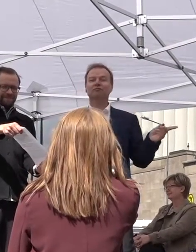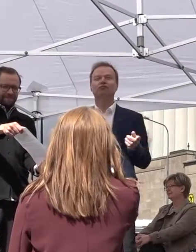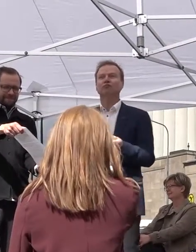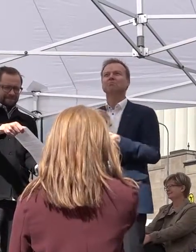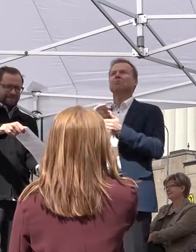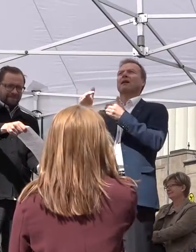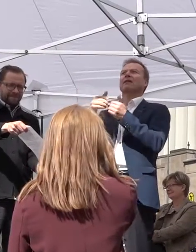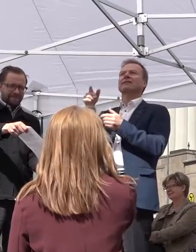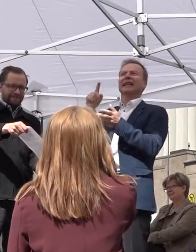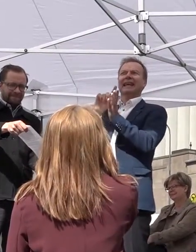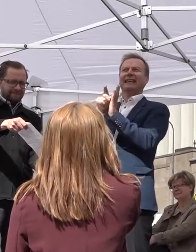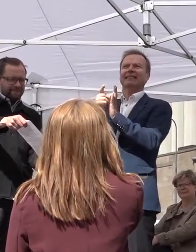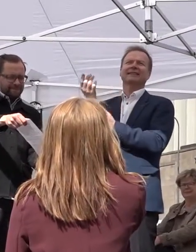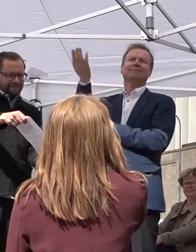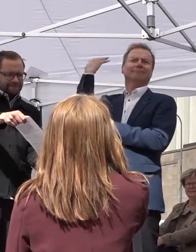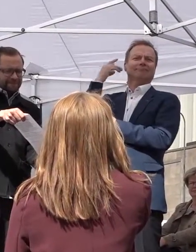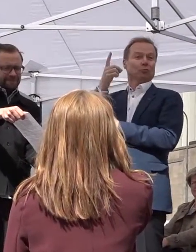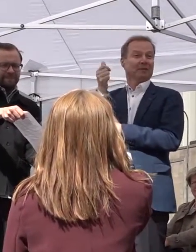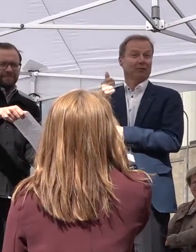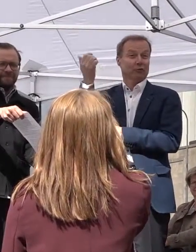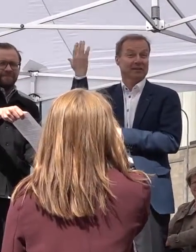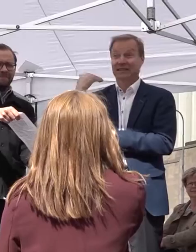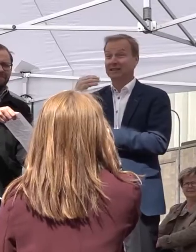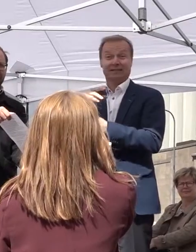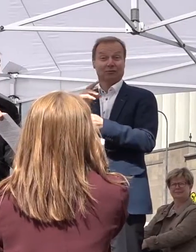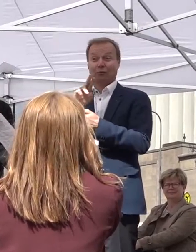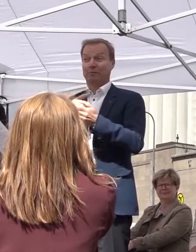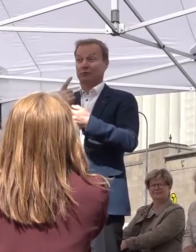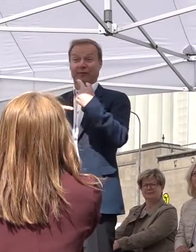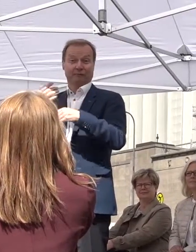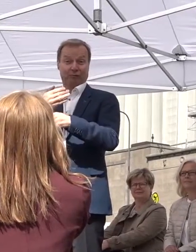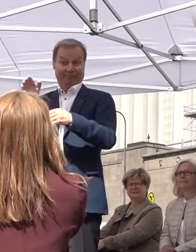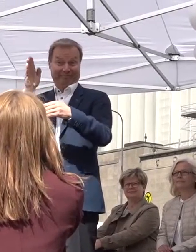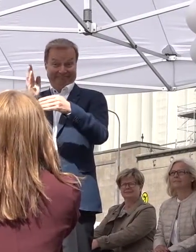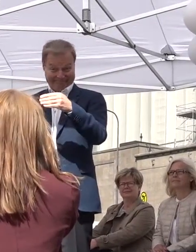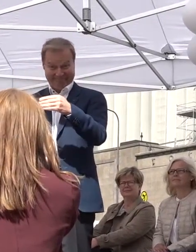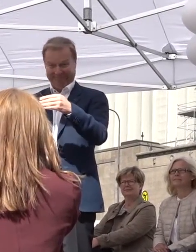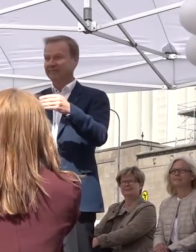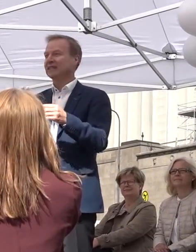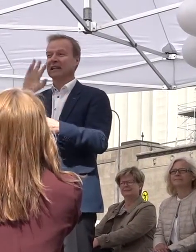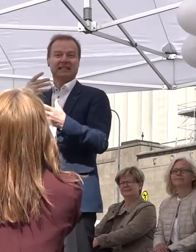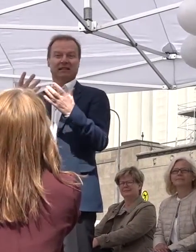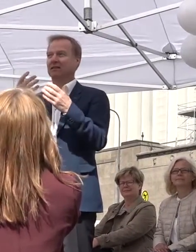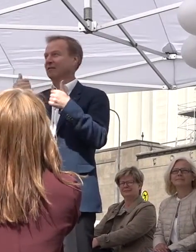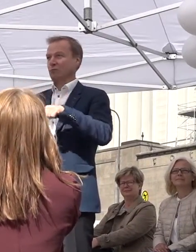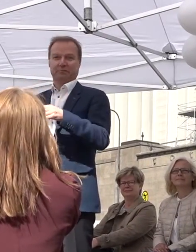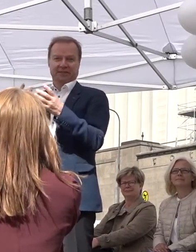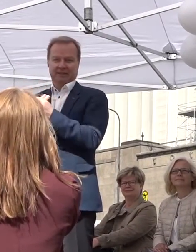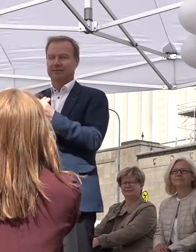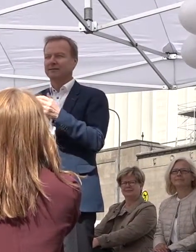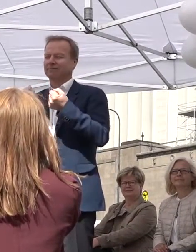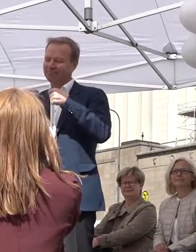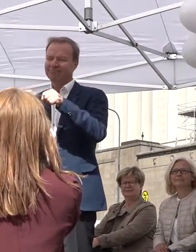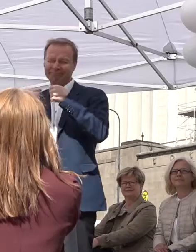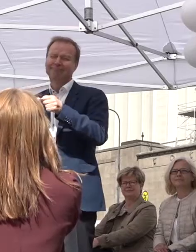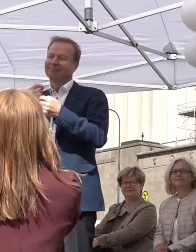Täki. On hieno palata siihen hetkeen, joka tapahtui 10 vuotta sitten, kun neuvotteluprosessi